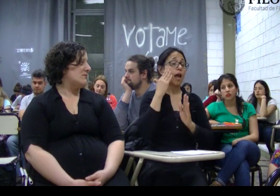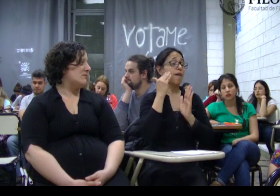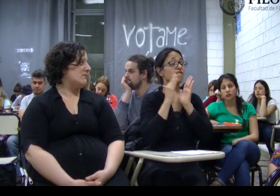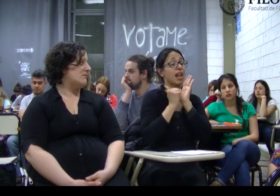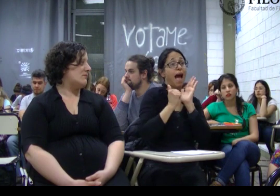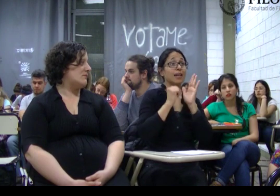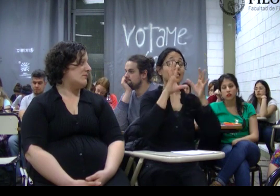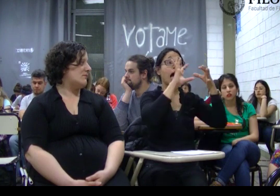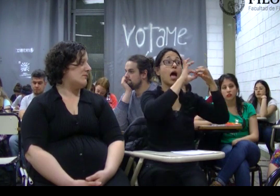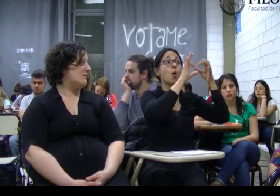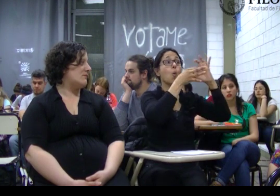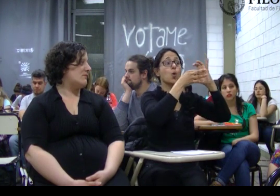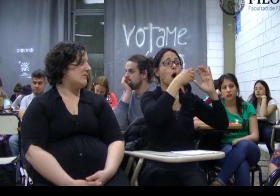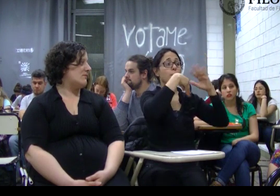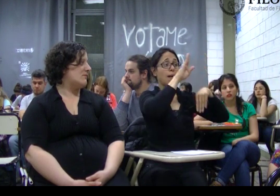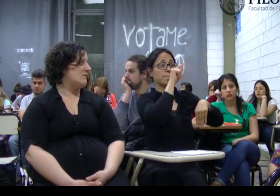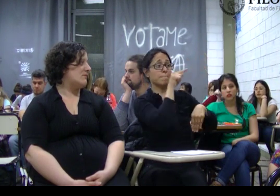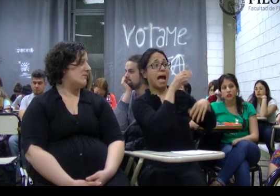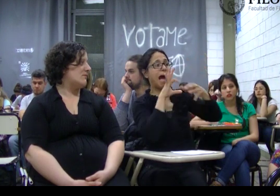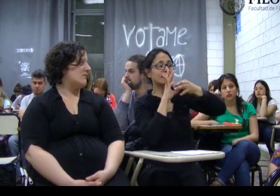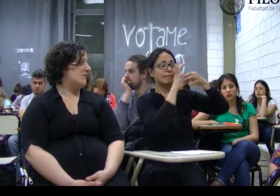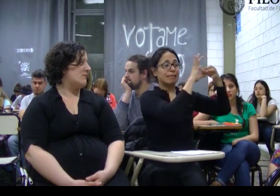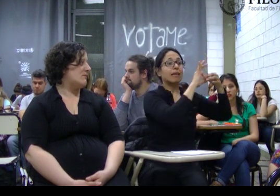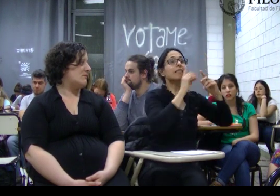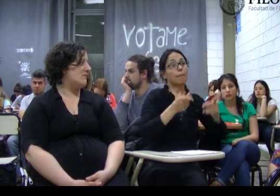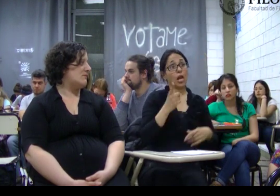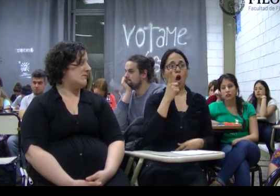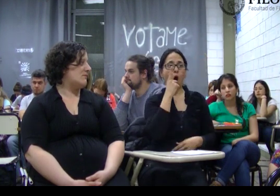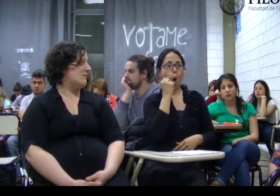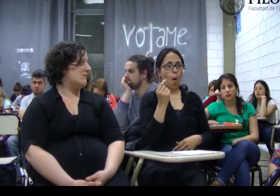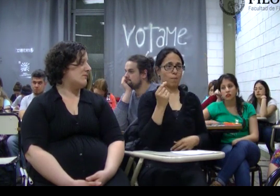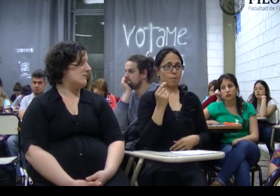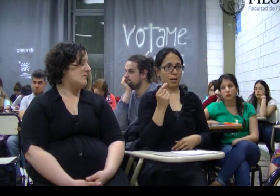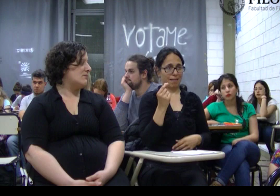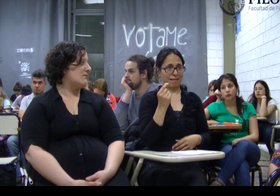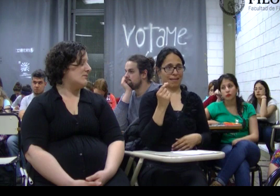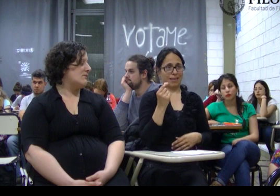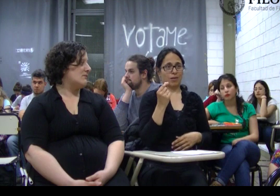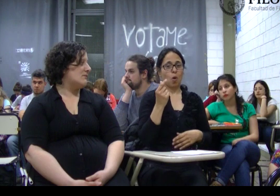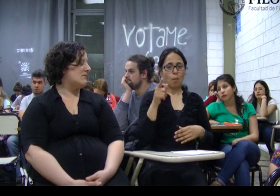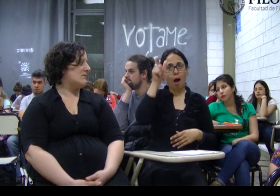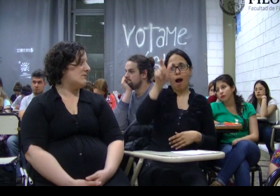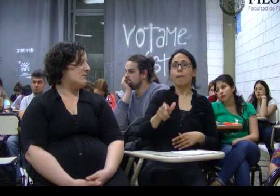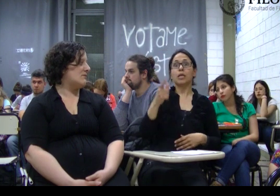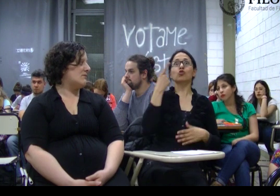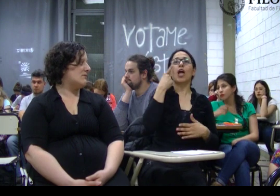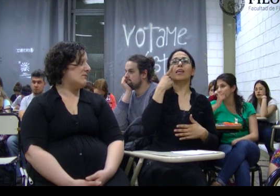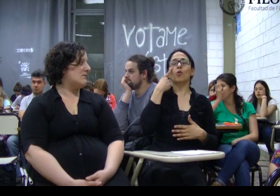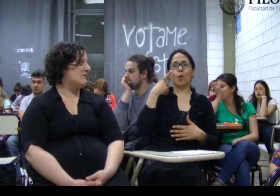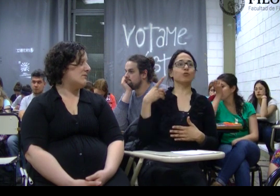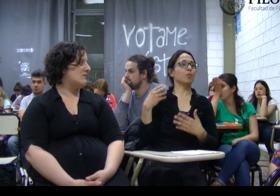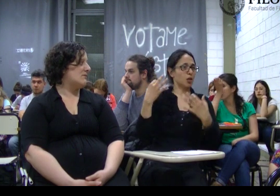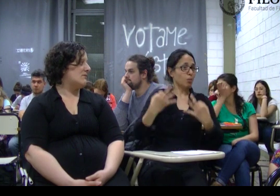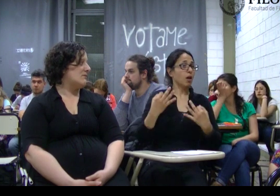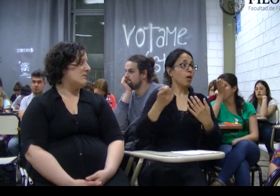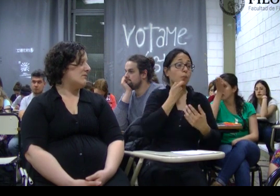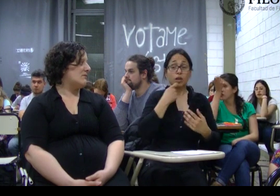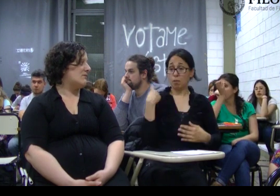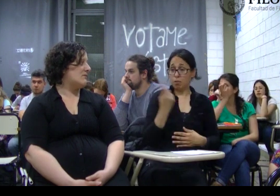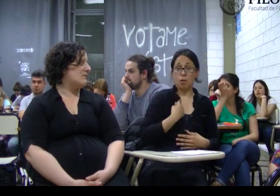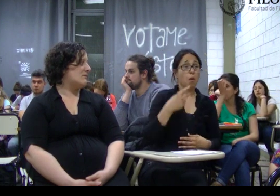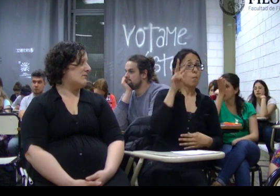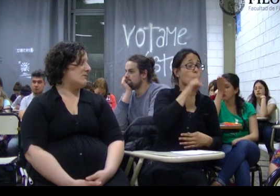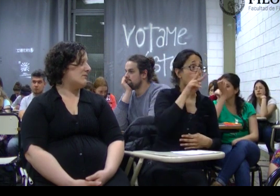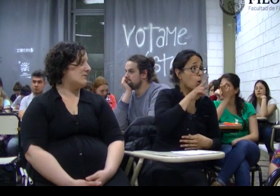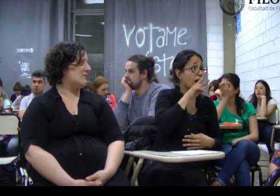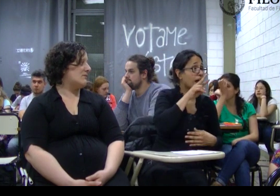europeo, ha sido masculino. Piensen que las mujeres estamos muy en desventaja en relación a los varones, porque